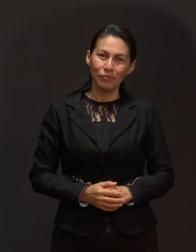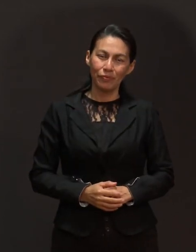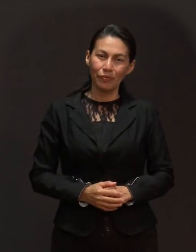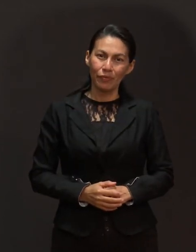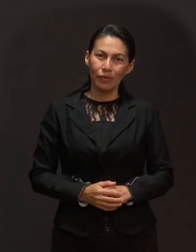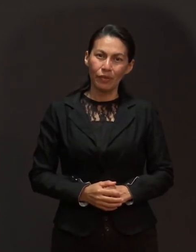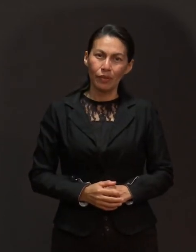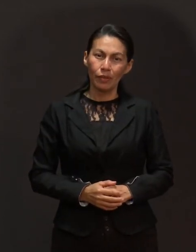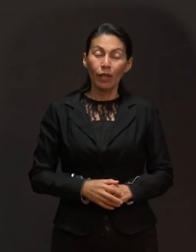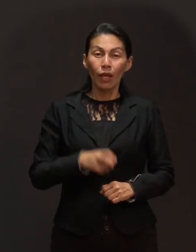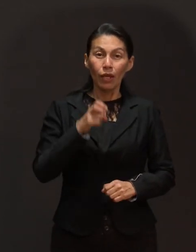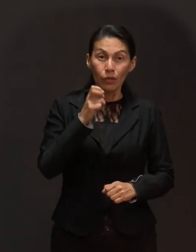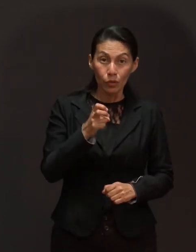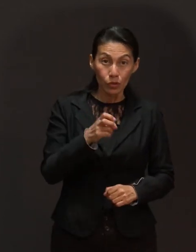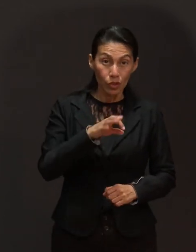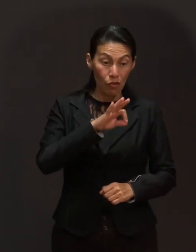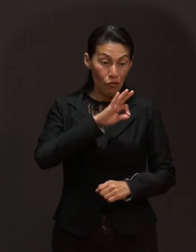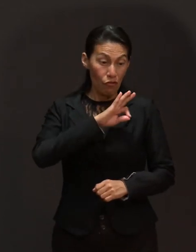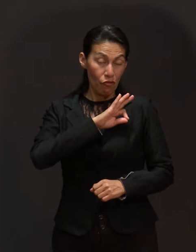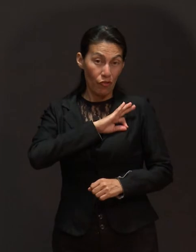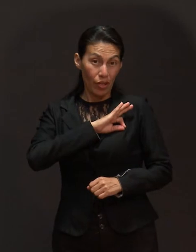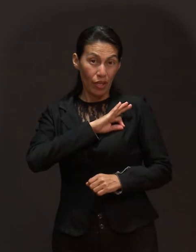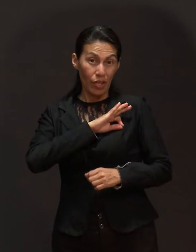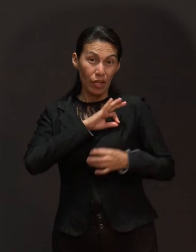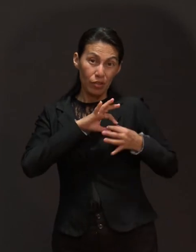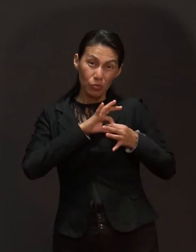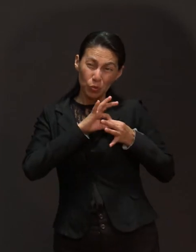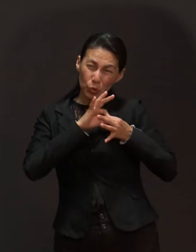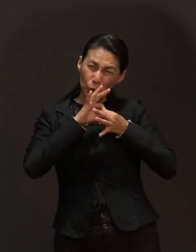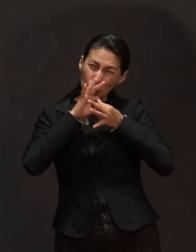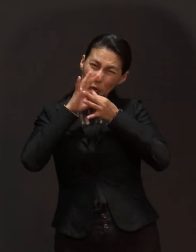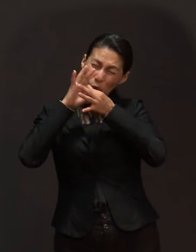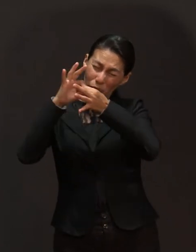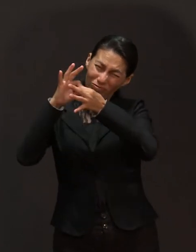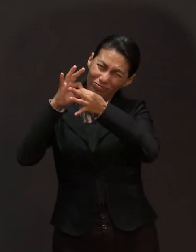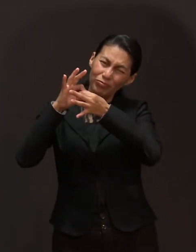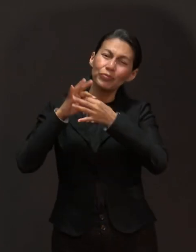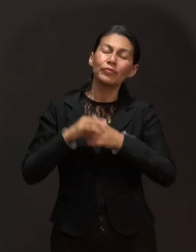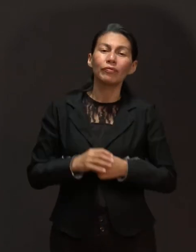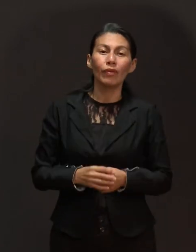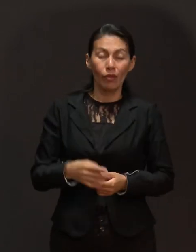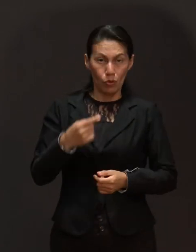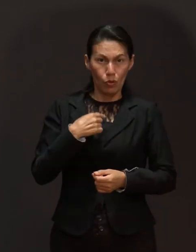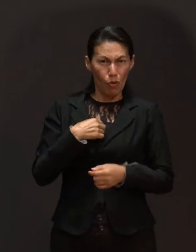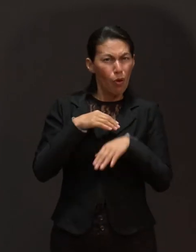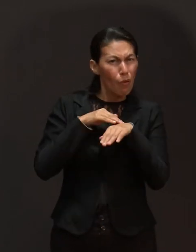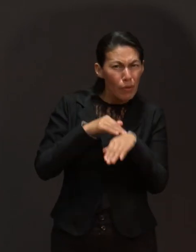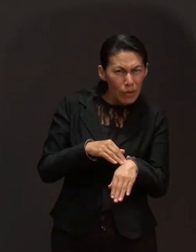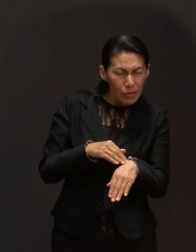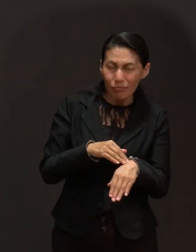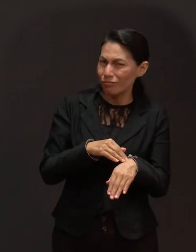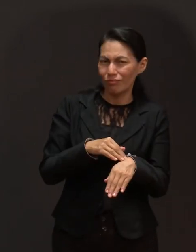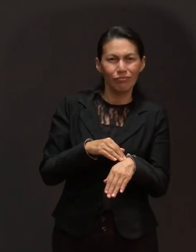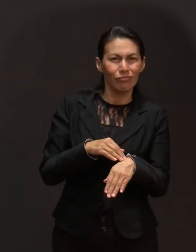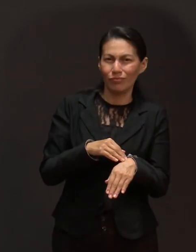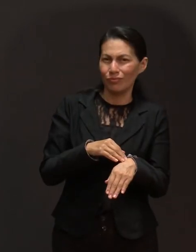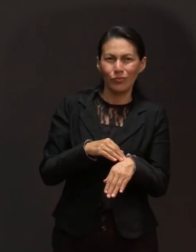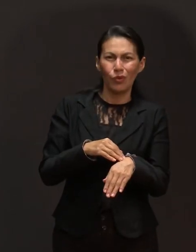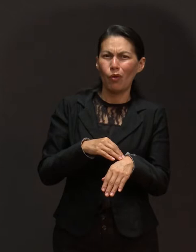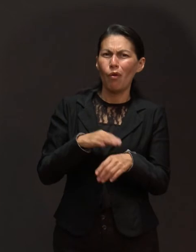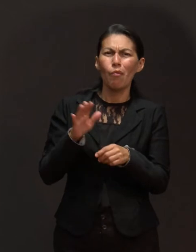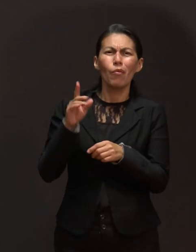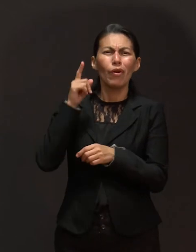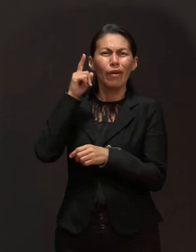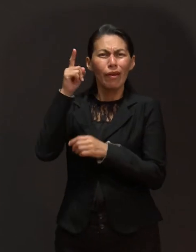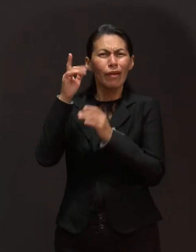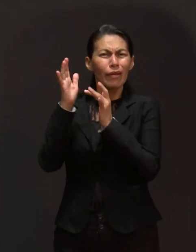De esa manera se fortalece nuestra relación con Dios. No es por nuestra obediencia, sino